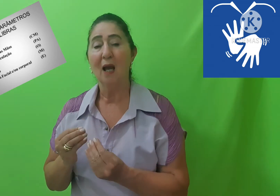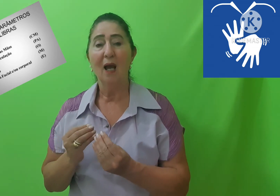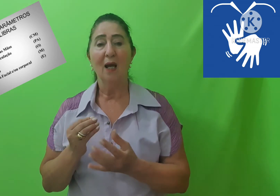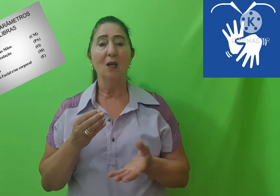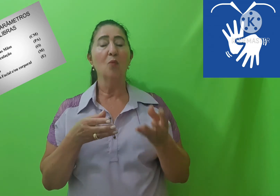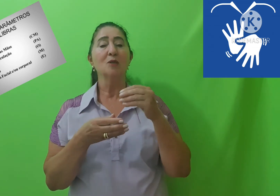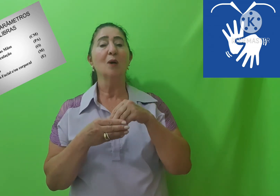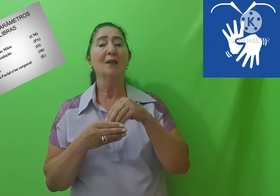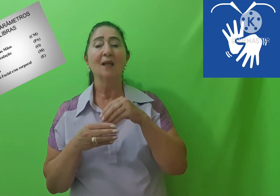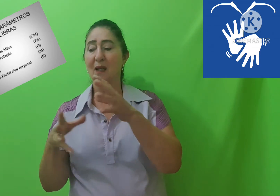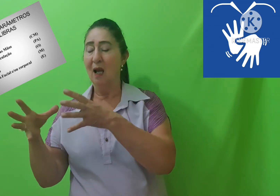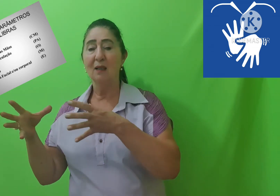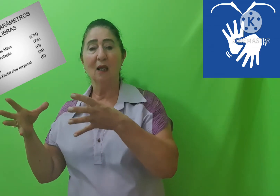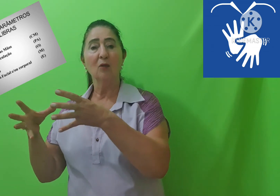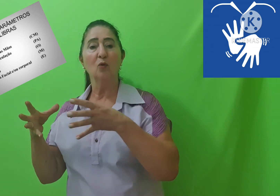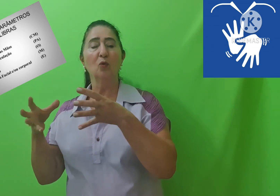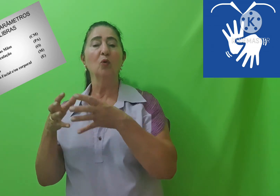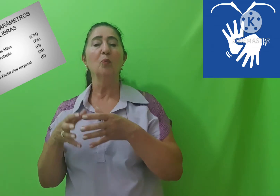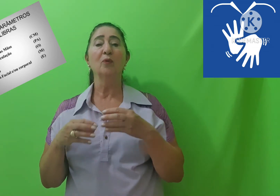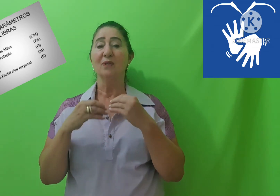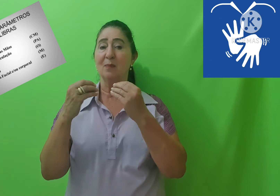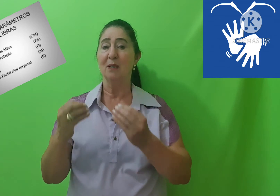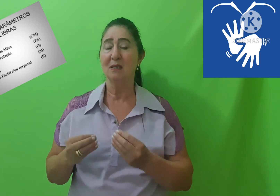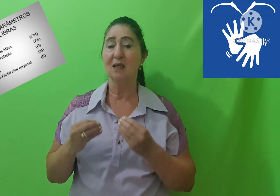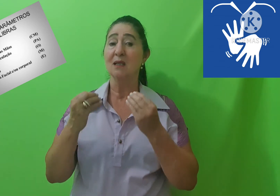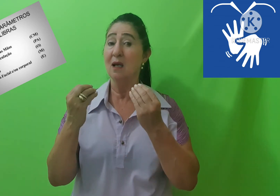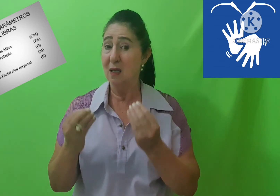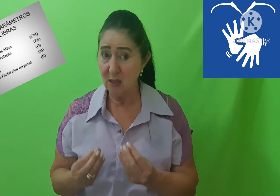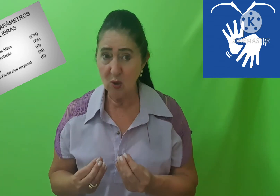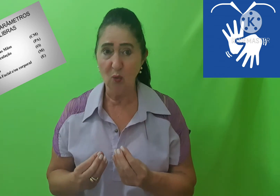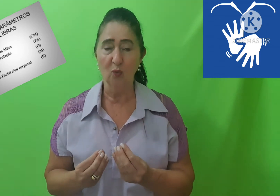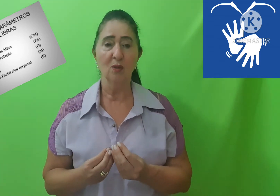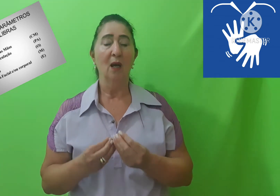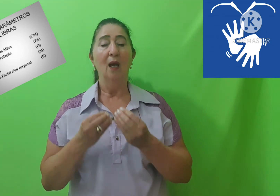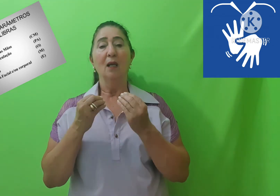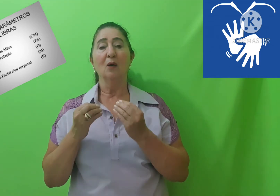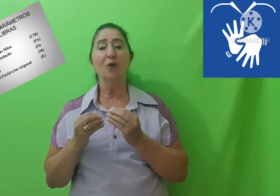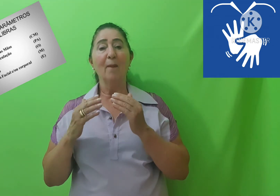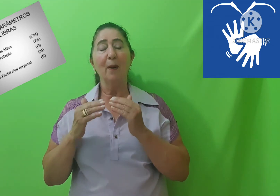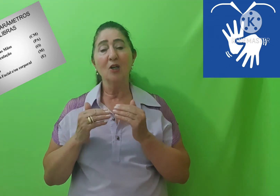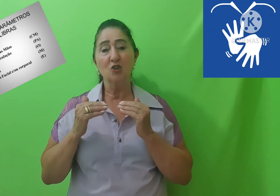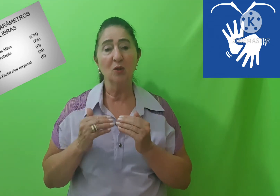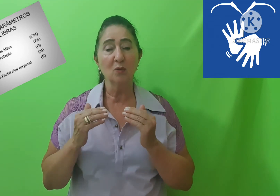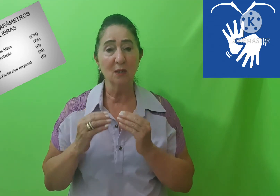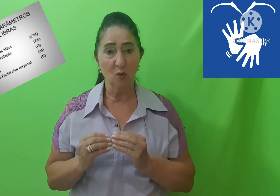estudar, ele começou a adentrar dentro do grupo e fazer pesquisa e estudos. Então, foi a partir dos estudos